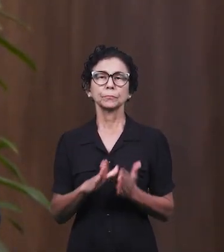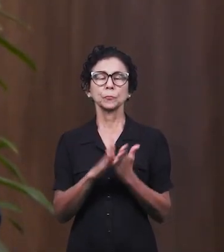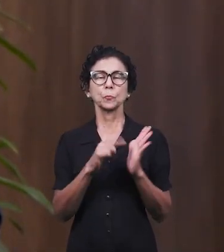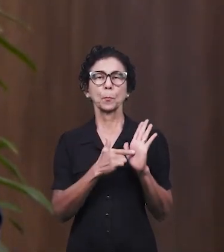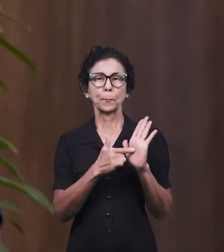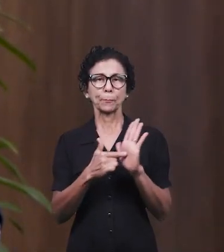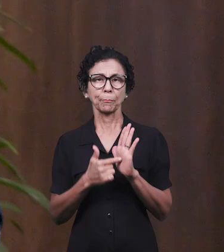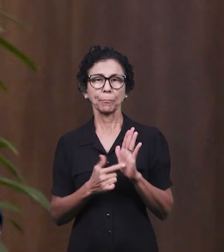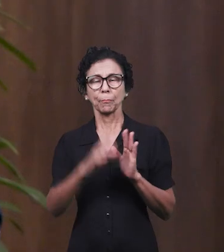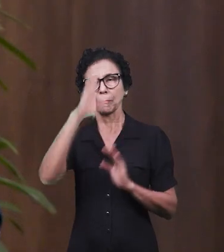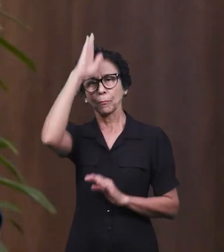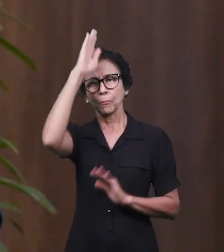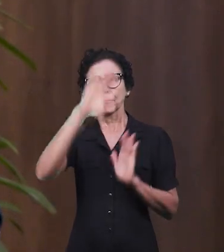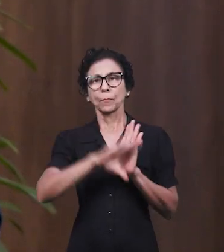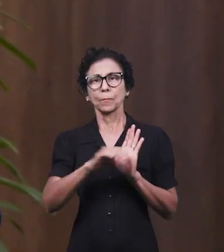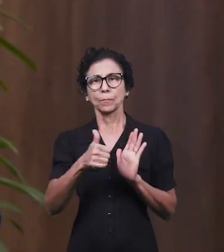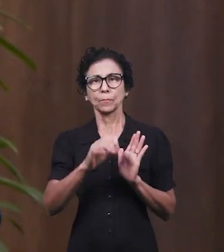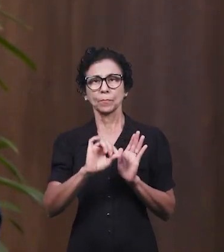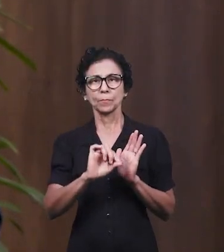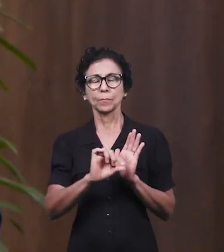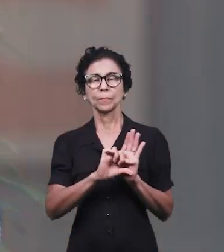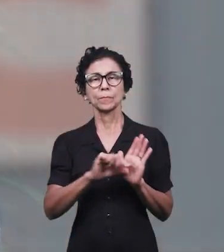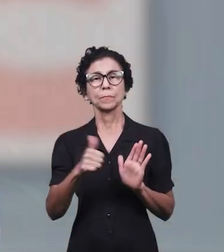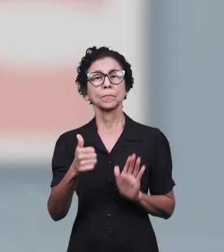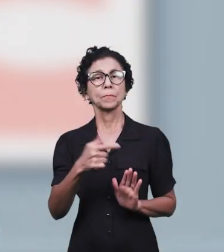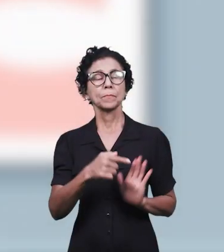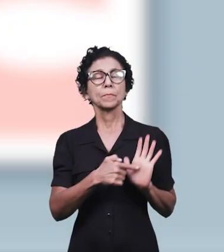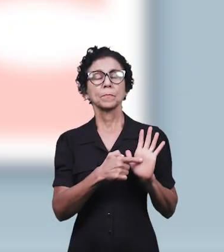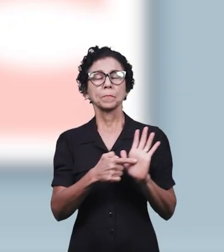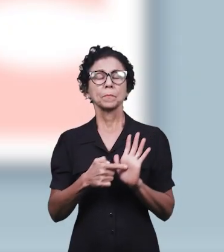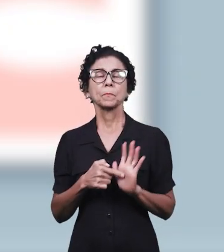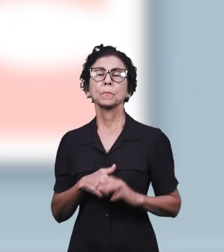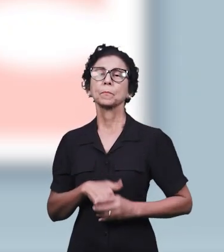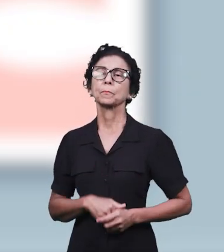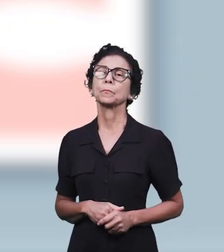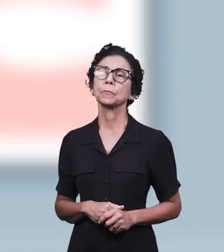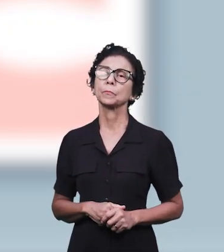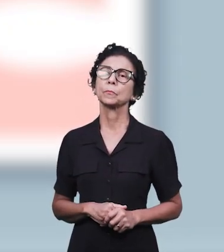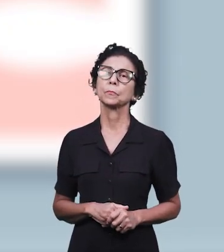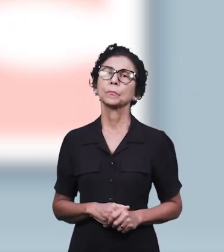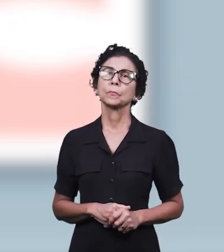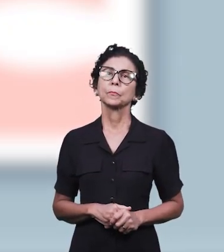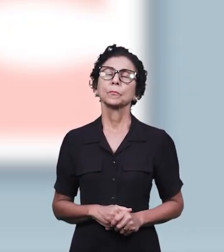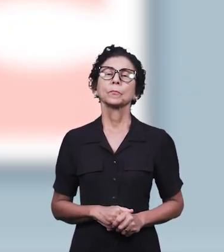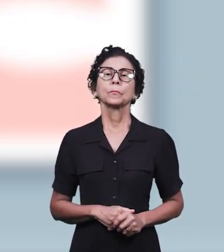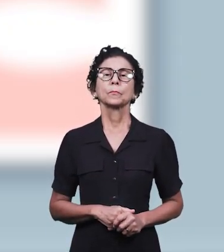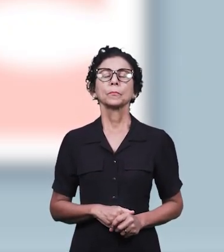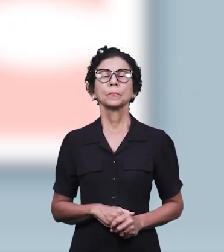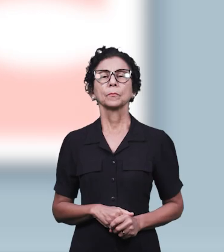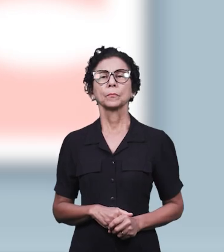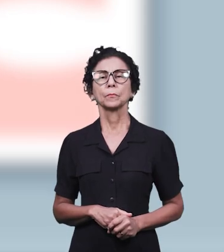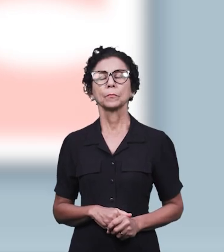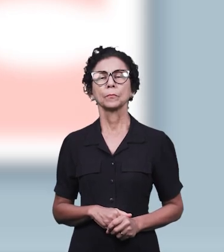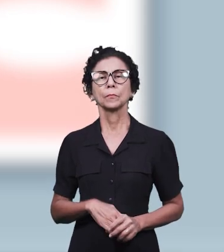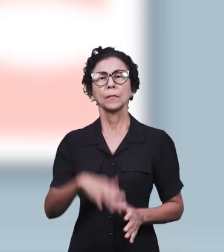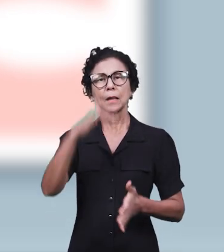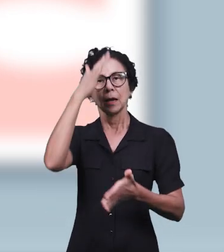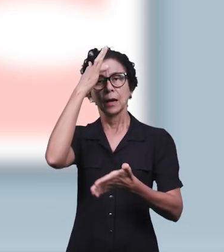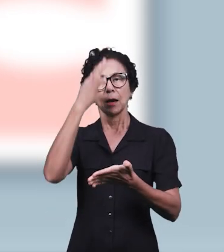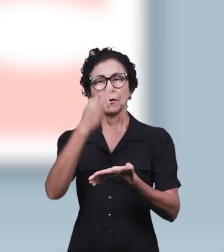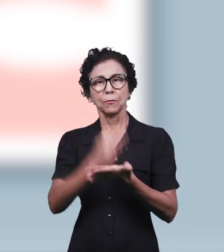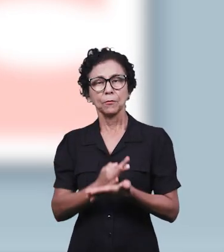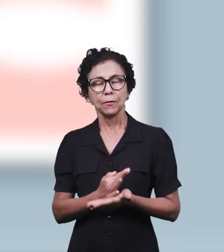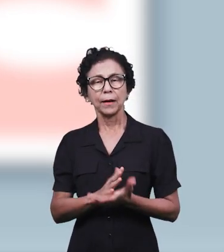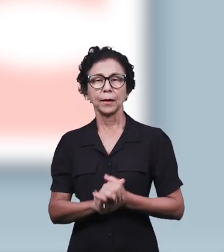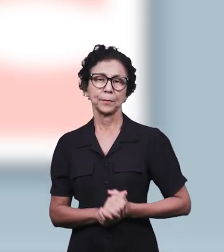em Romanos 10:17 nos fala assim: de sorte que a fé é pelo ouvir, e